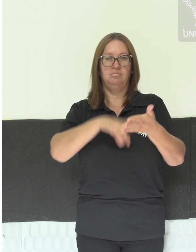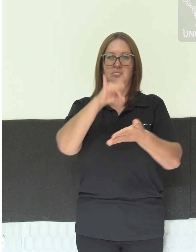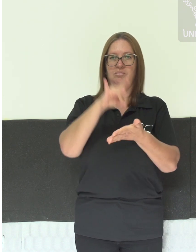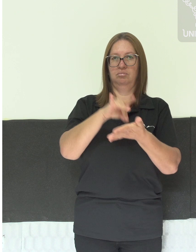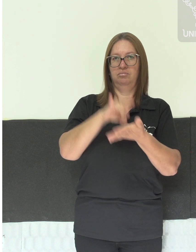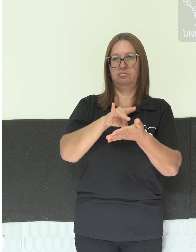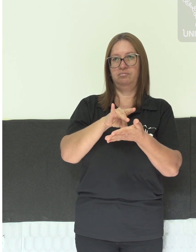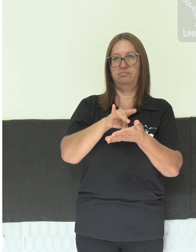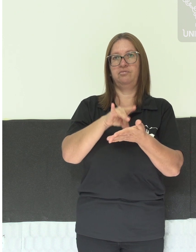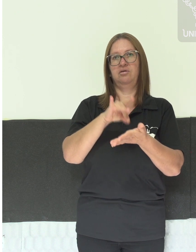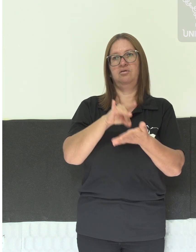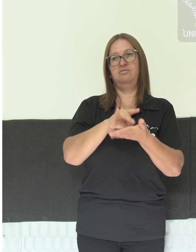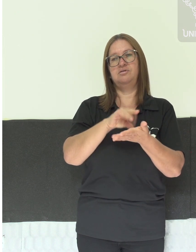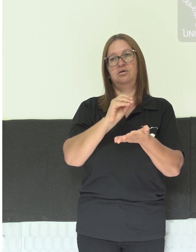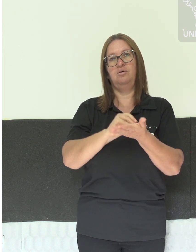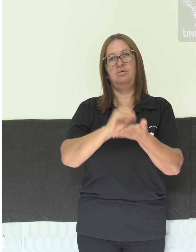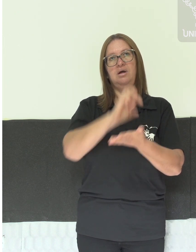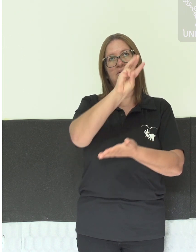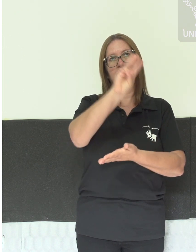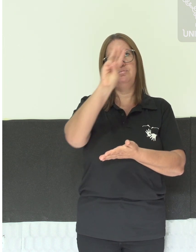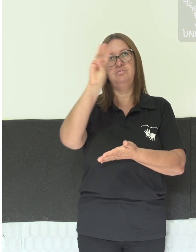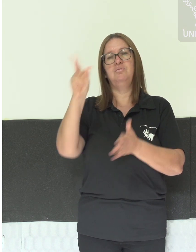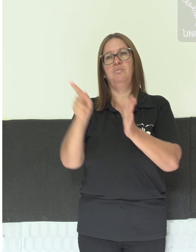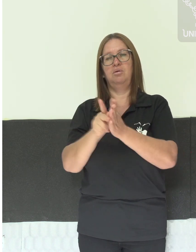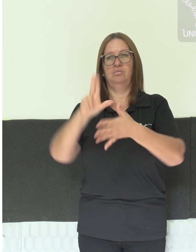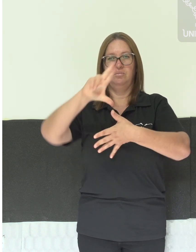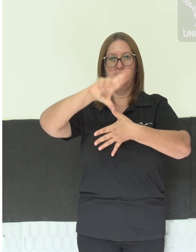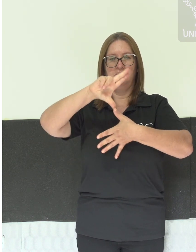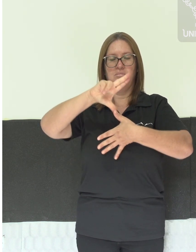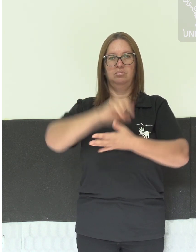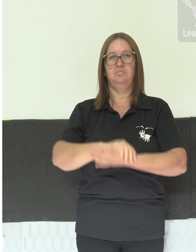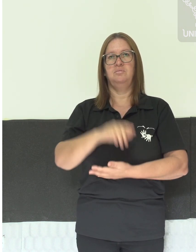que venham a ser publicados pela ANILA.